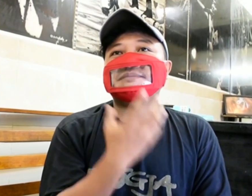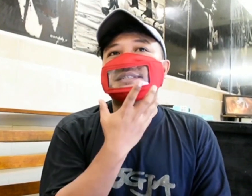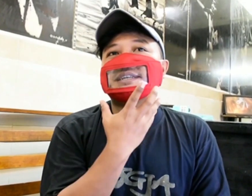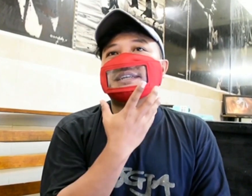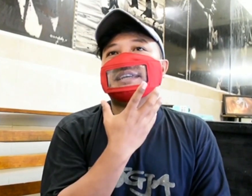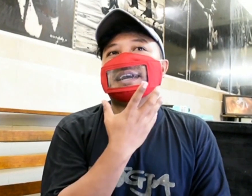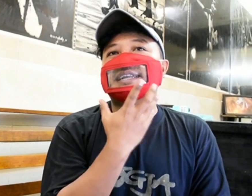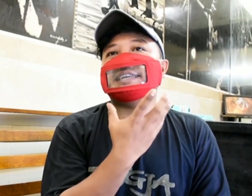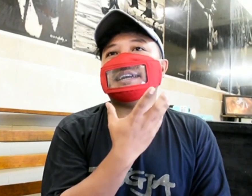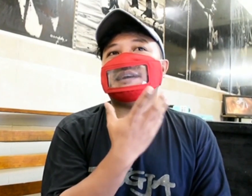más útil.